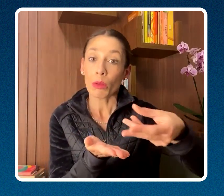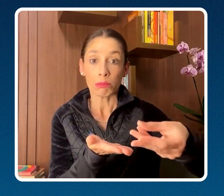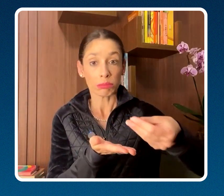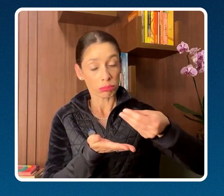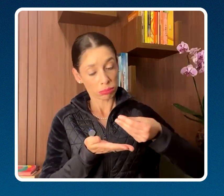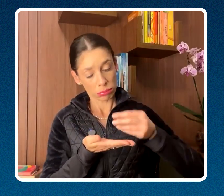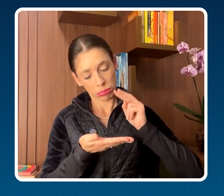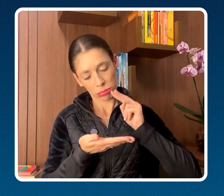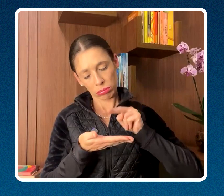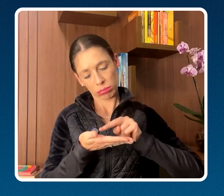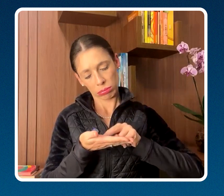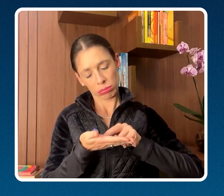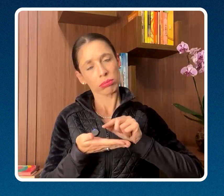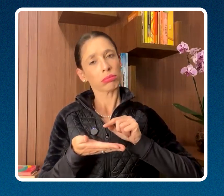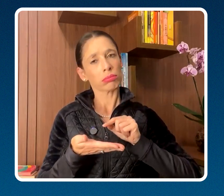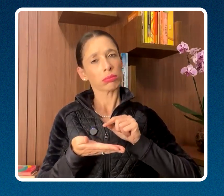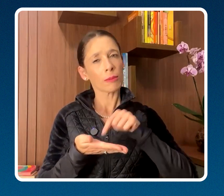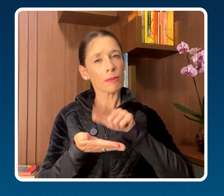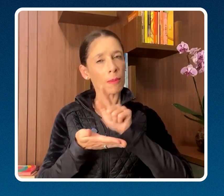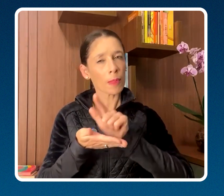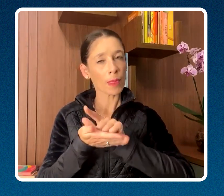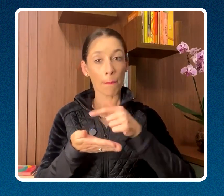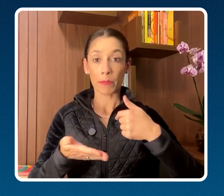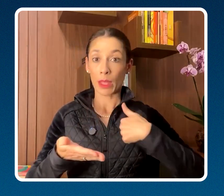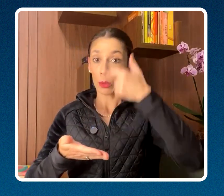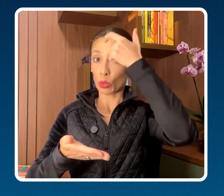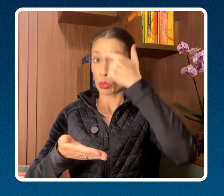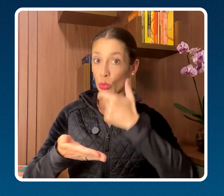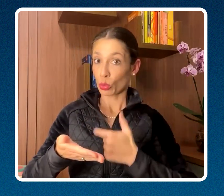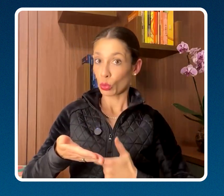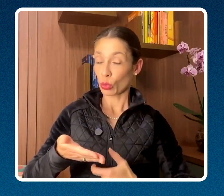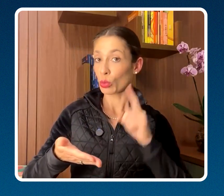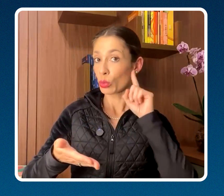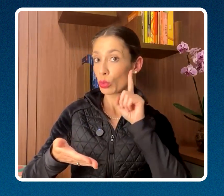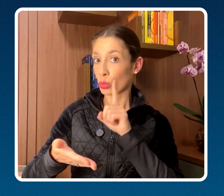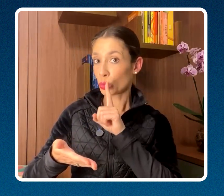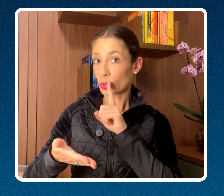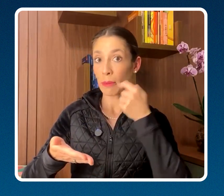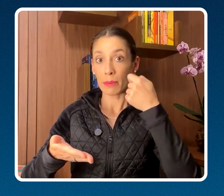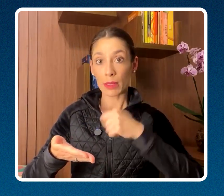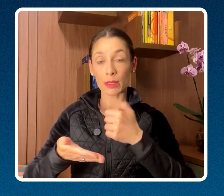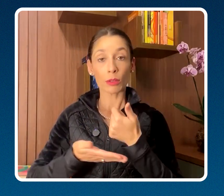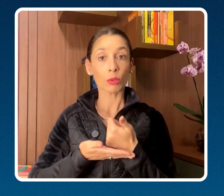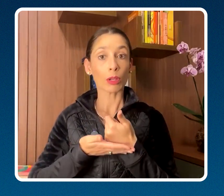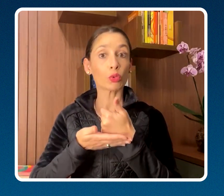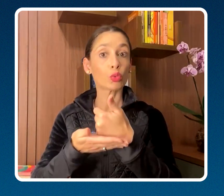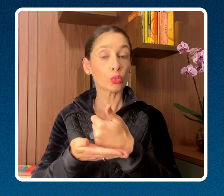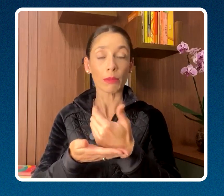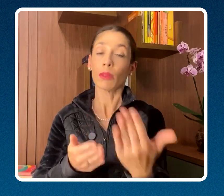e eu li. Aí tinha assim, dizendo, olha, eu sou uma pessoa surda e estou precisando de ajuda e tal.